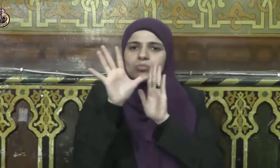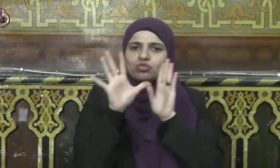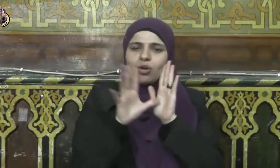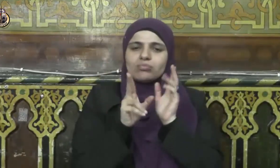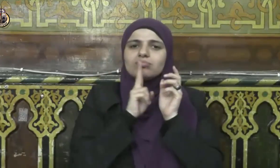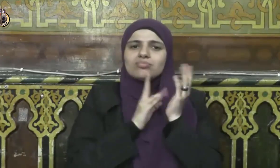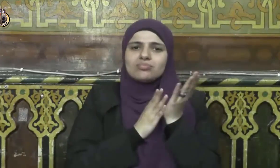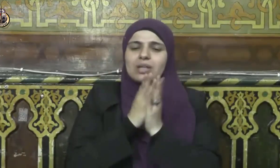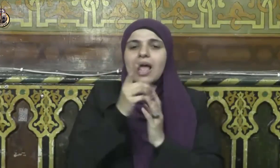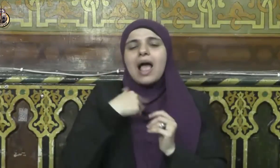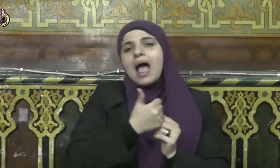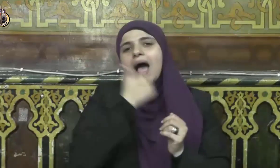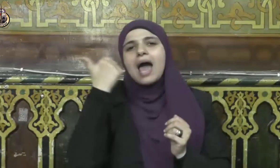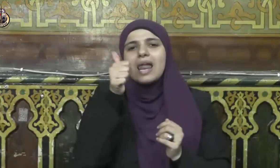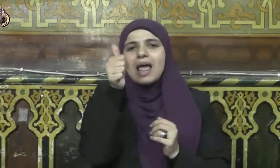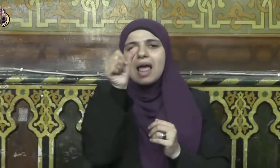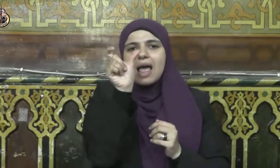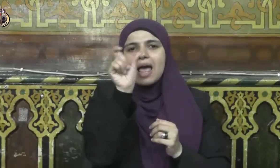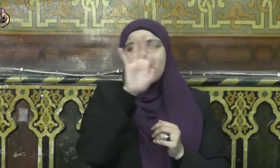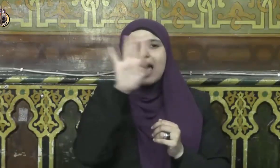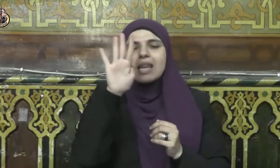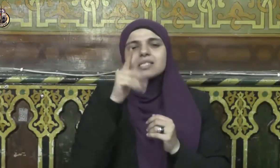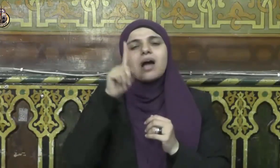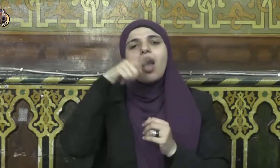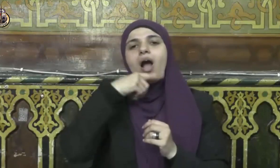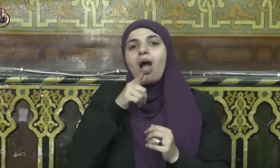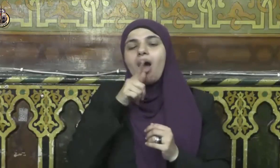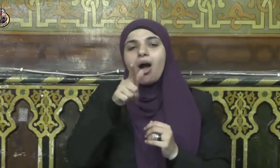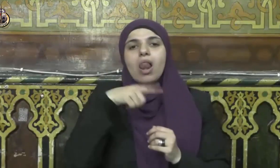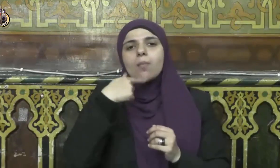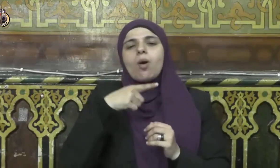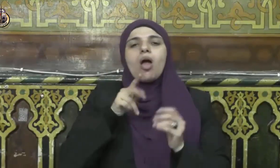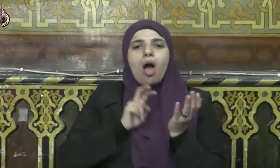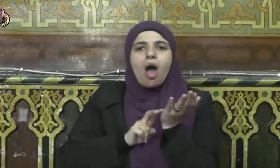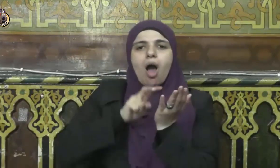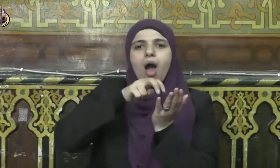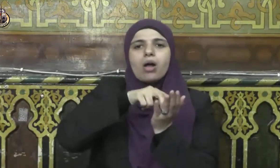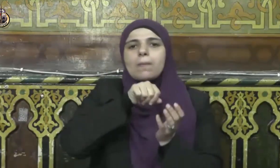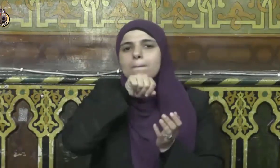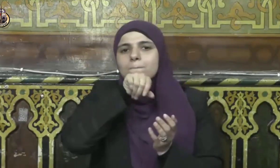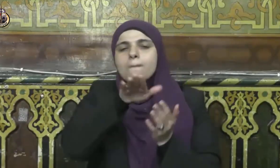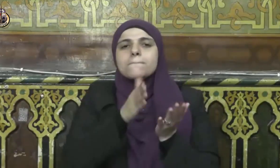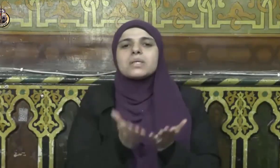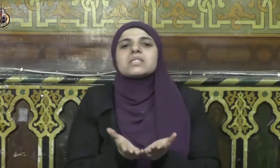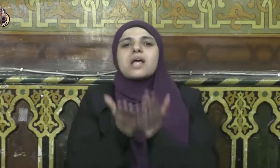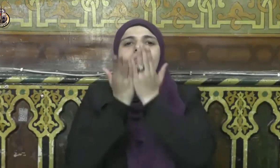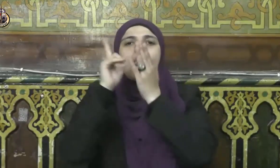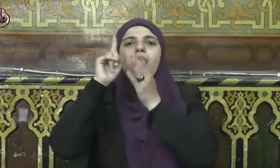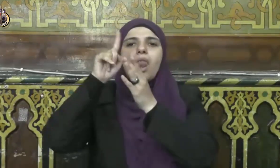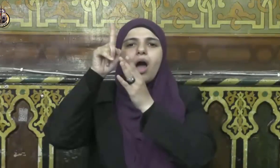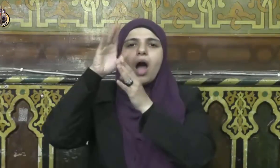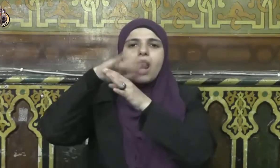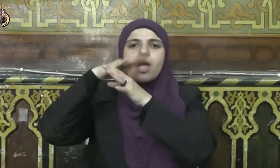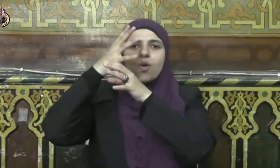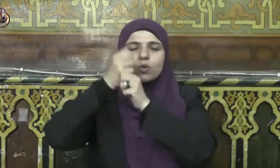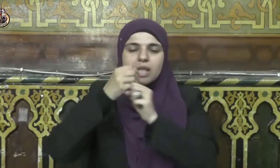المشروع. فعن أنس رضي الله عنه قال: قدم رسول الله صلى الله عليه